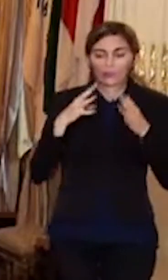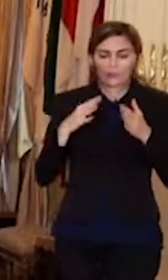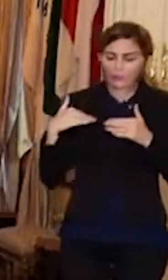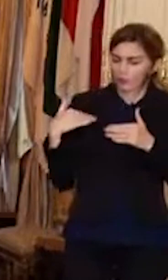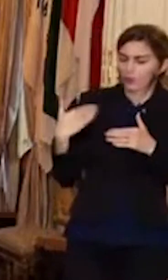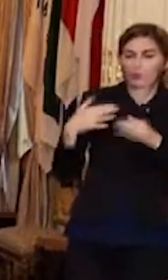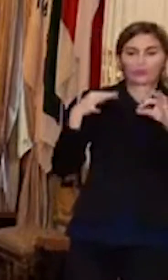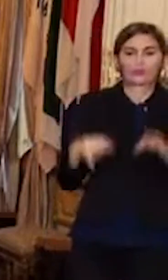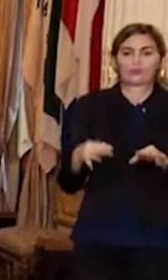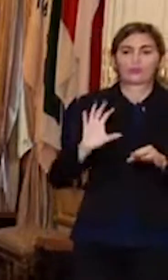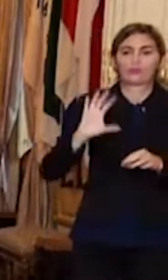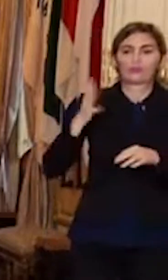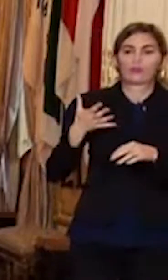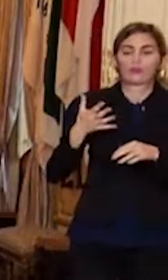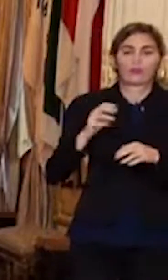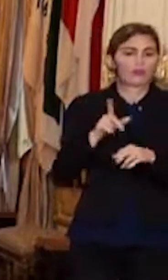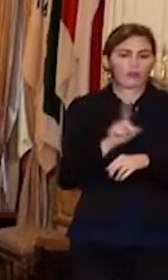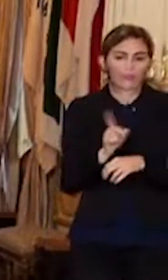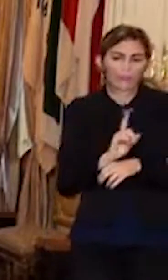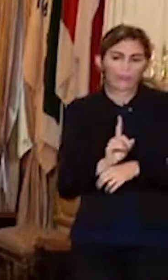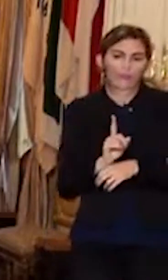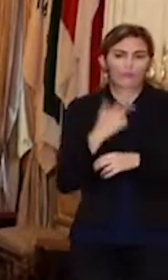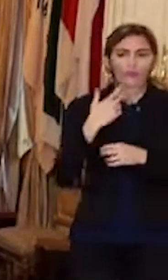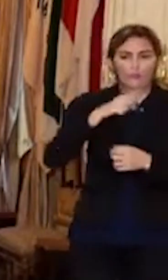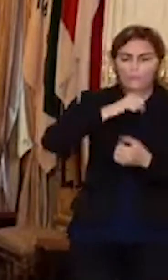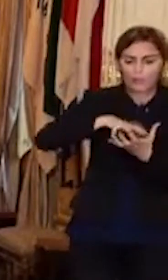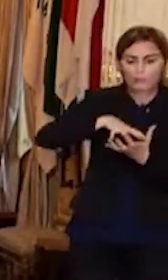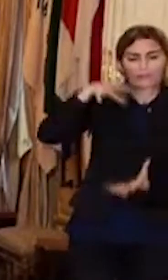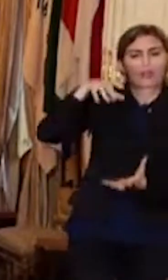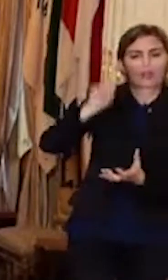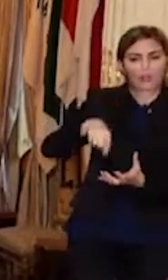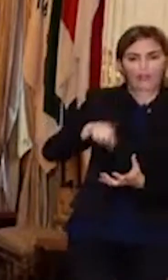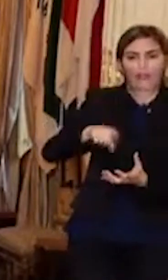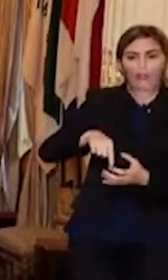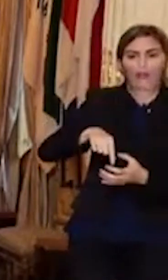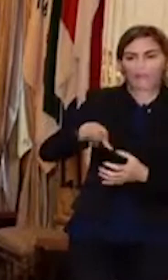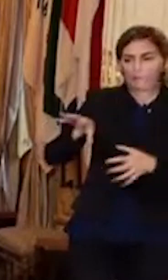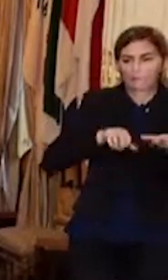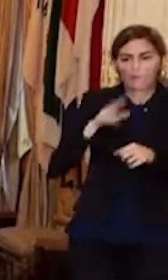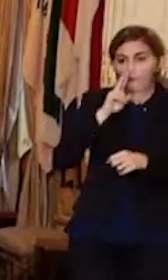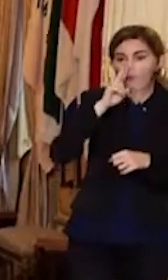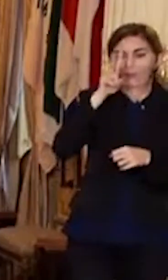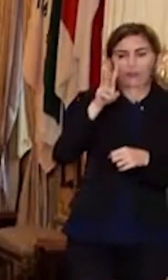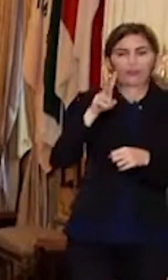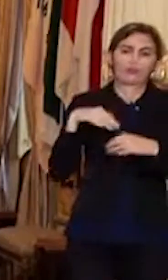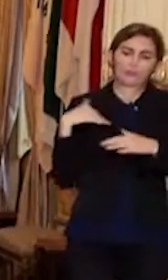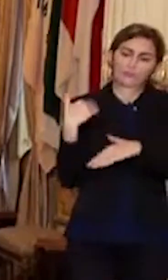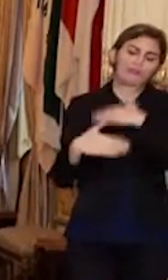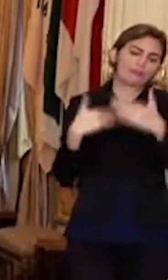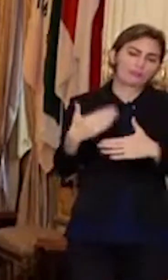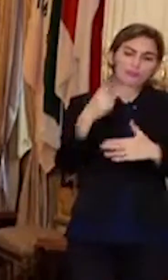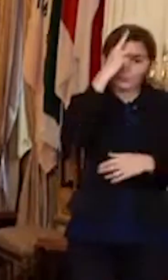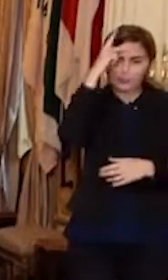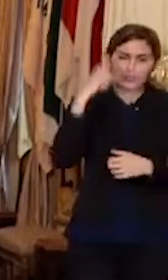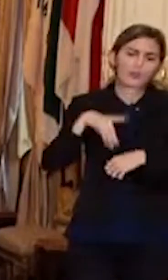acompanhando Justamente que aprendendo objetos dia não os mais velhos É que vão teu casos mais graves e eventualmente